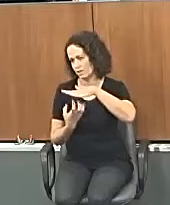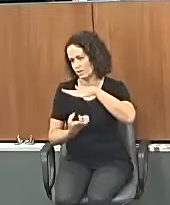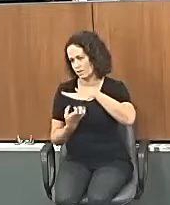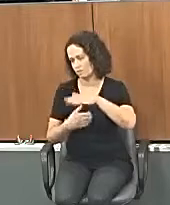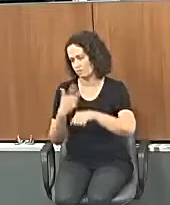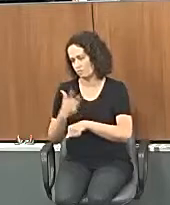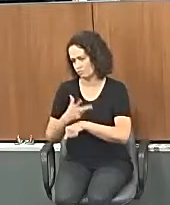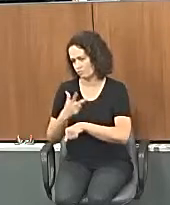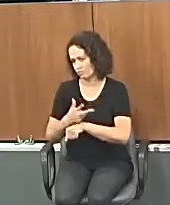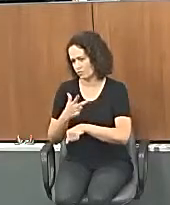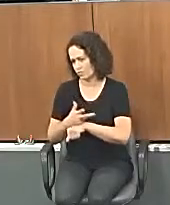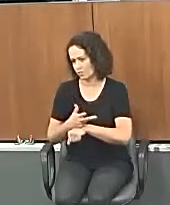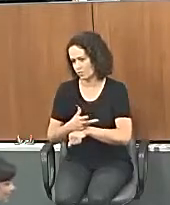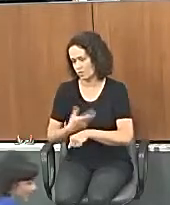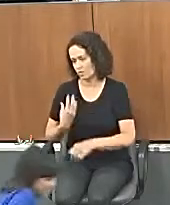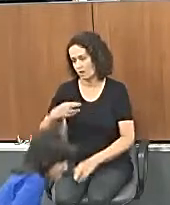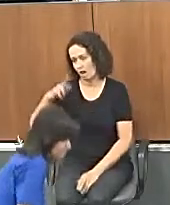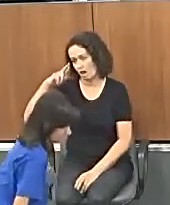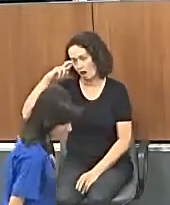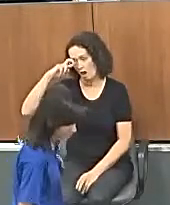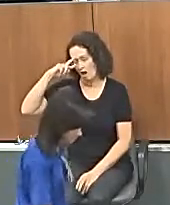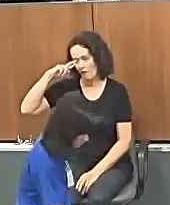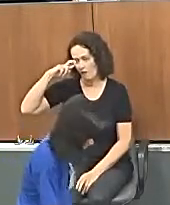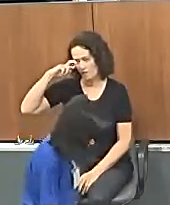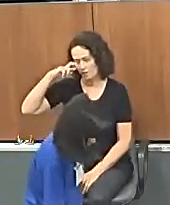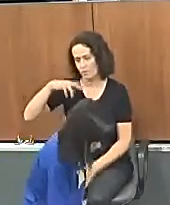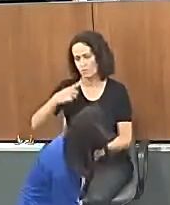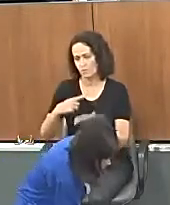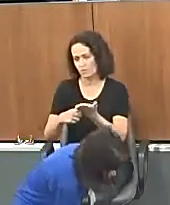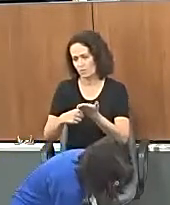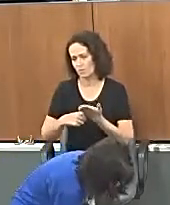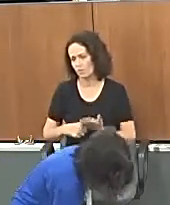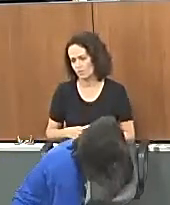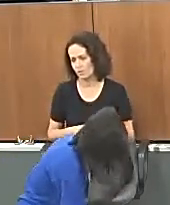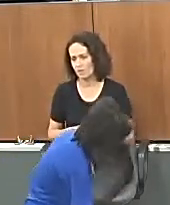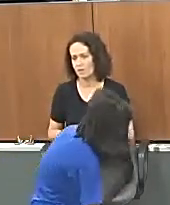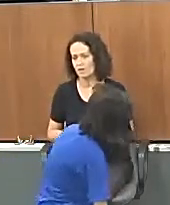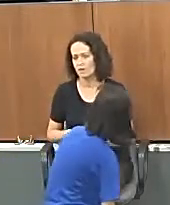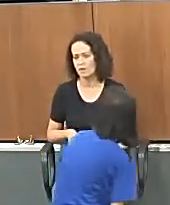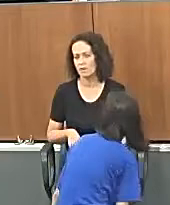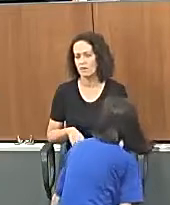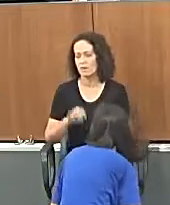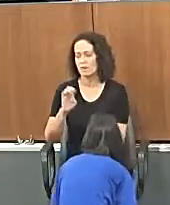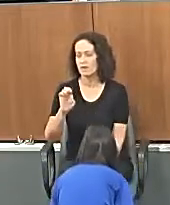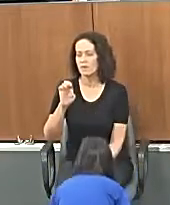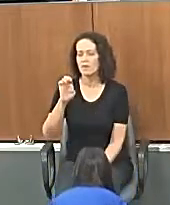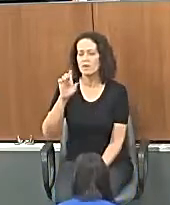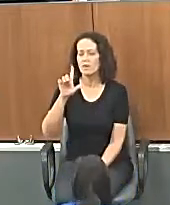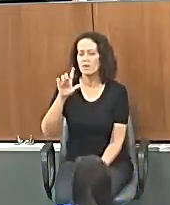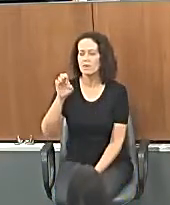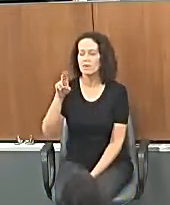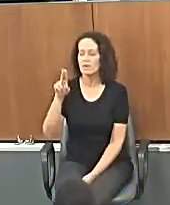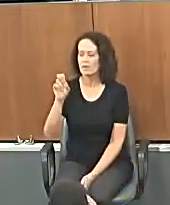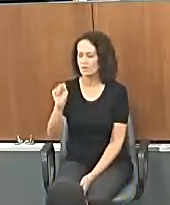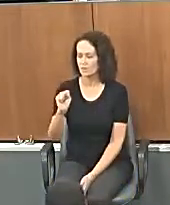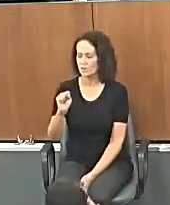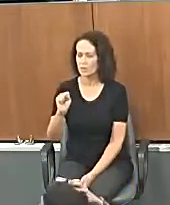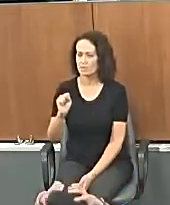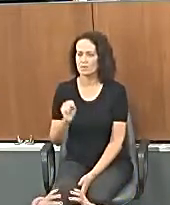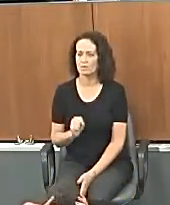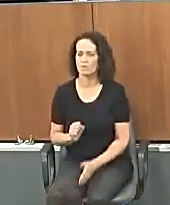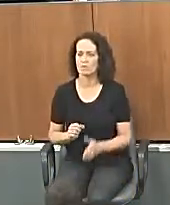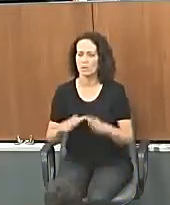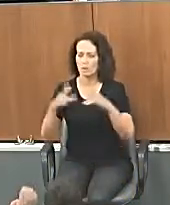no caso estamos ao vivo convido e lewis e regina pereira antunes da academia de enfermagem da puc